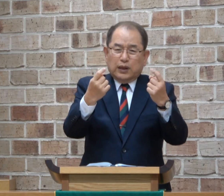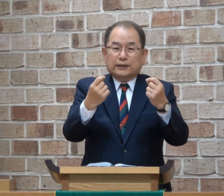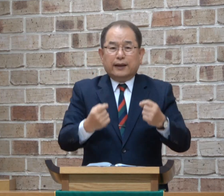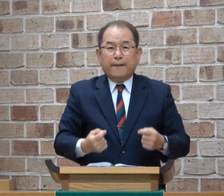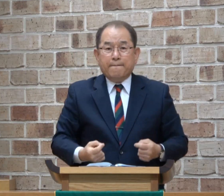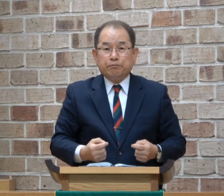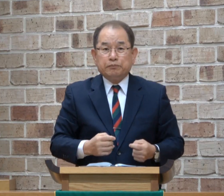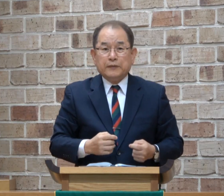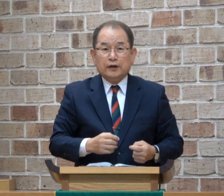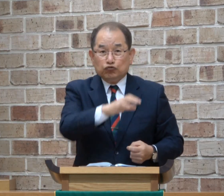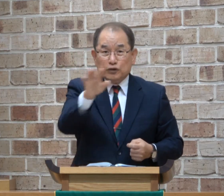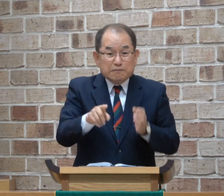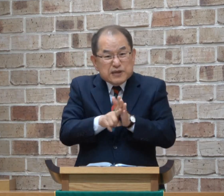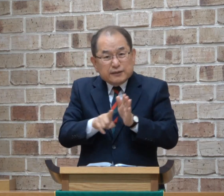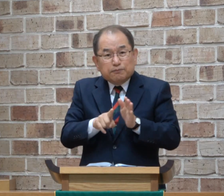믿음은 갖고 있지만 행함이 없는,